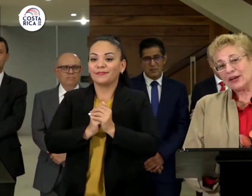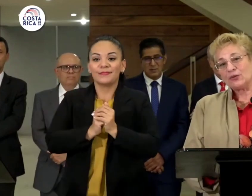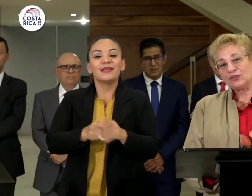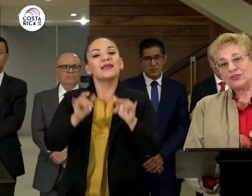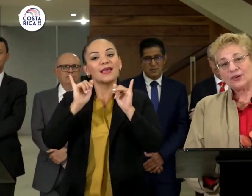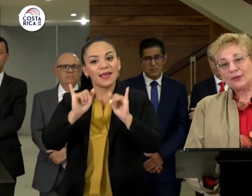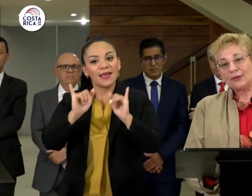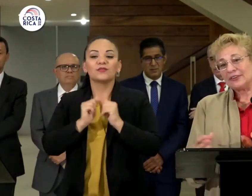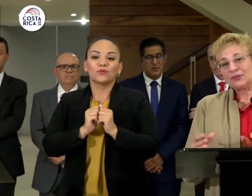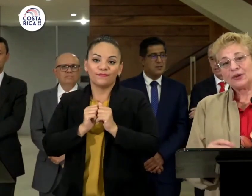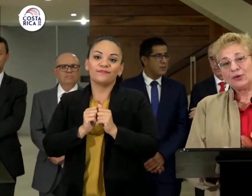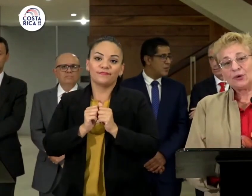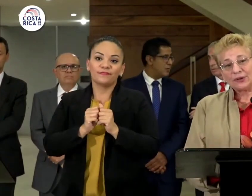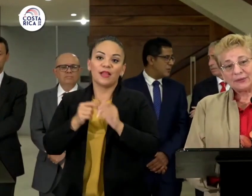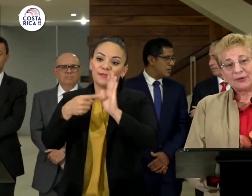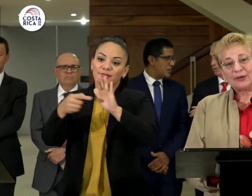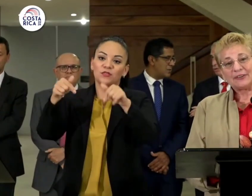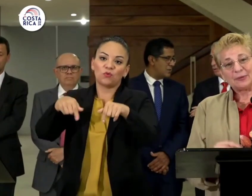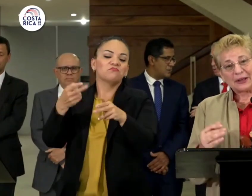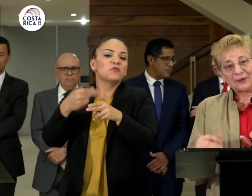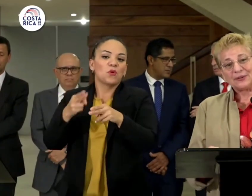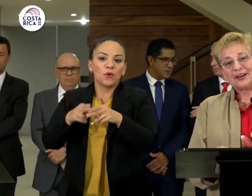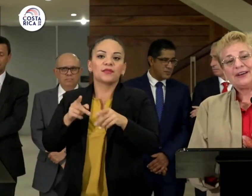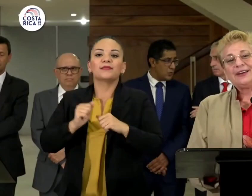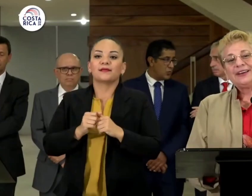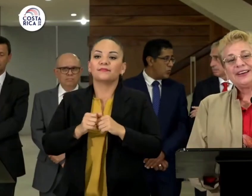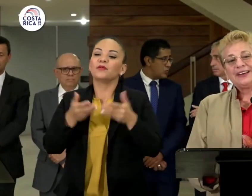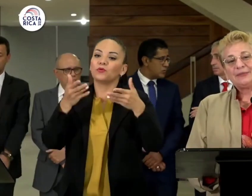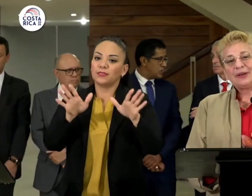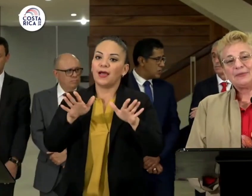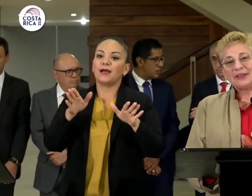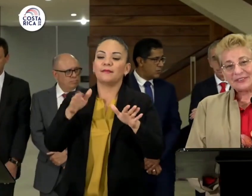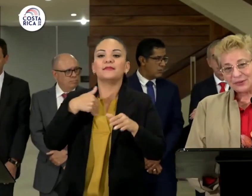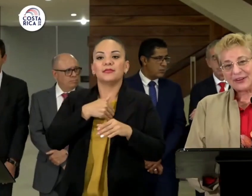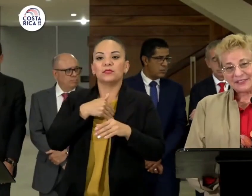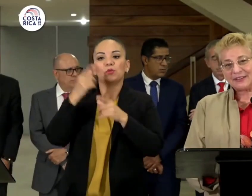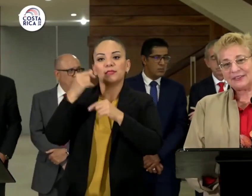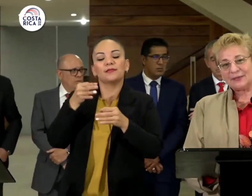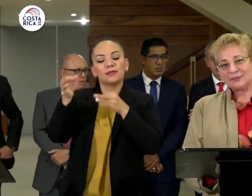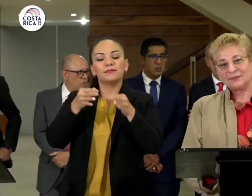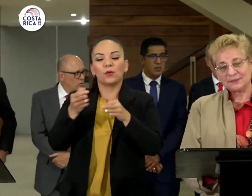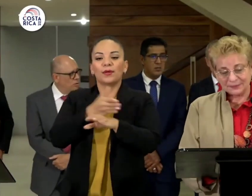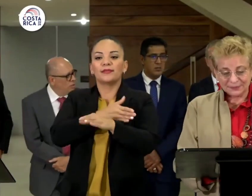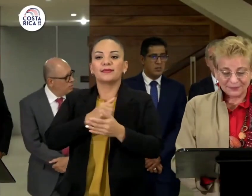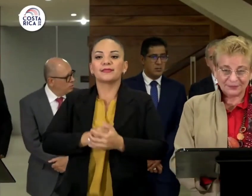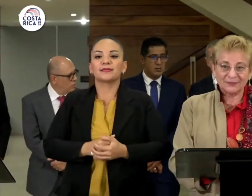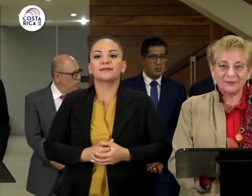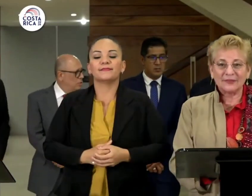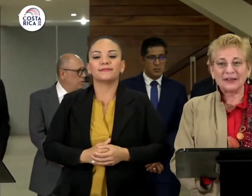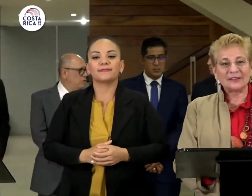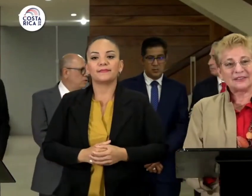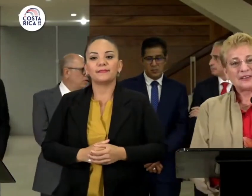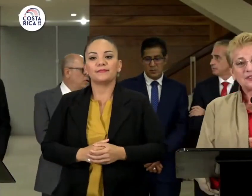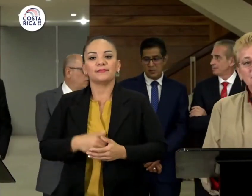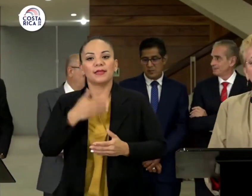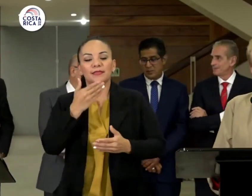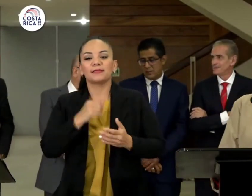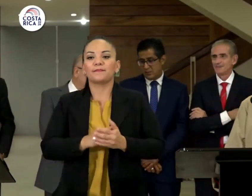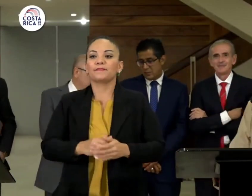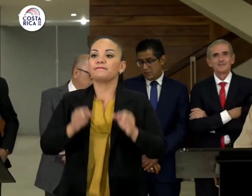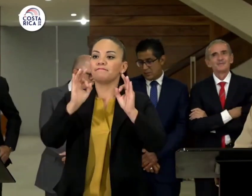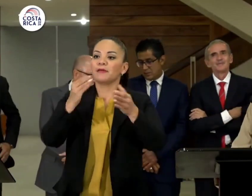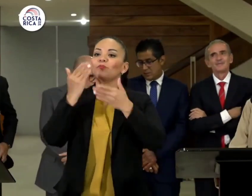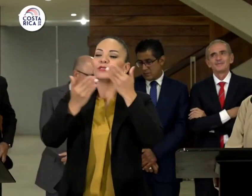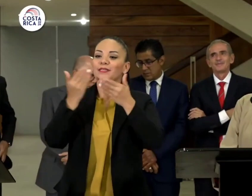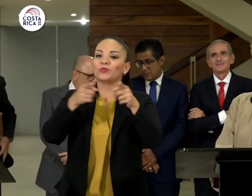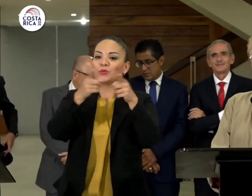eso fue que consistió. La presentación es muy corta, pero la ha explicado ya el ministro de Hacienda. Gracias, Bien, les damos